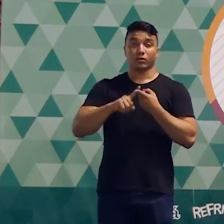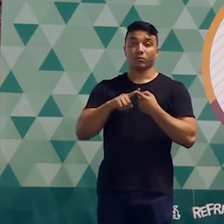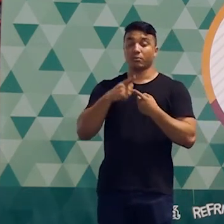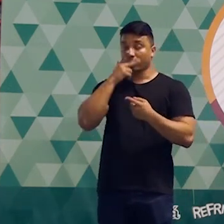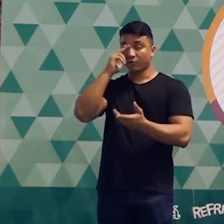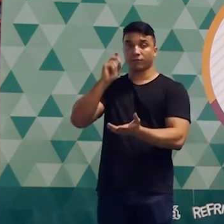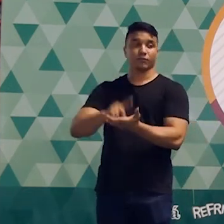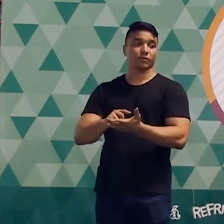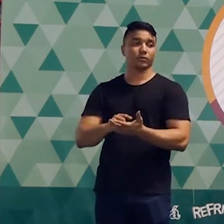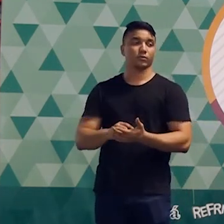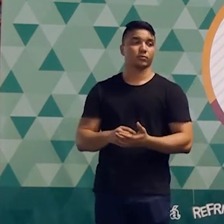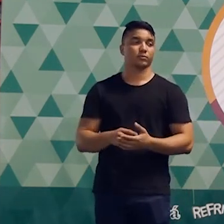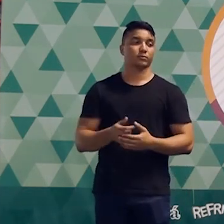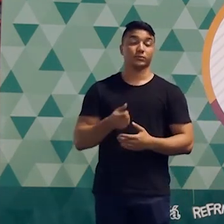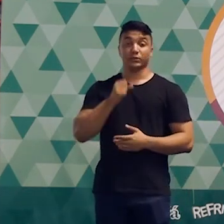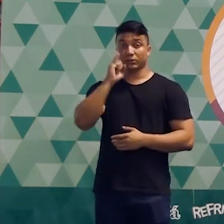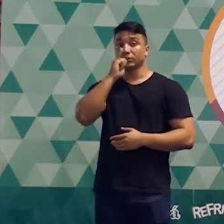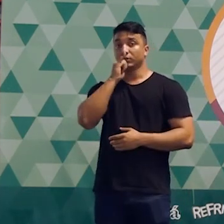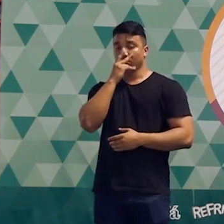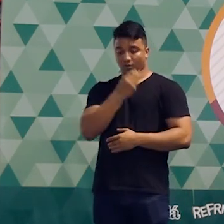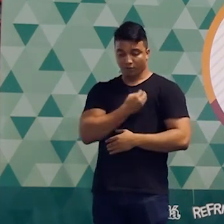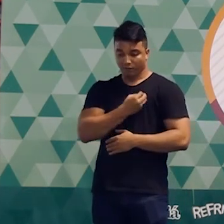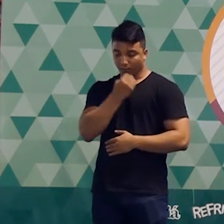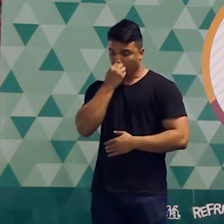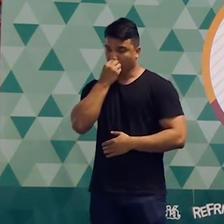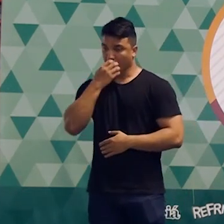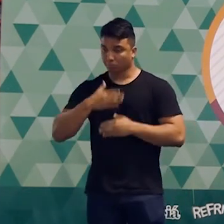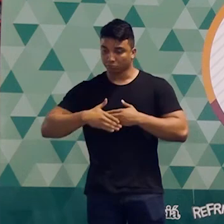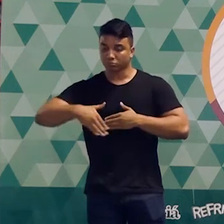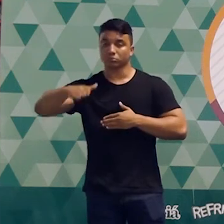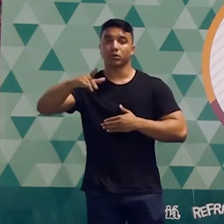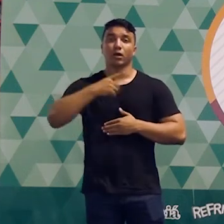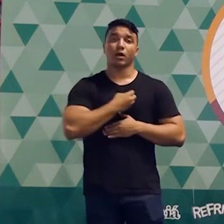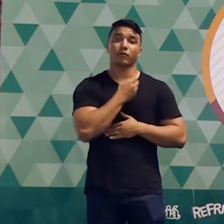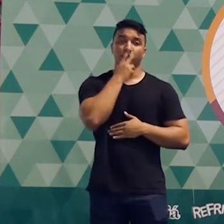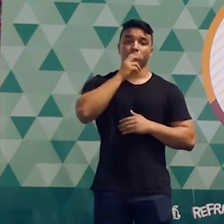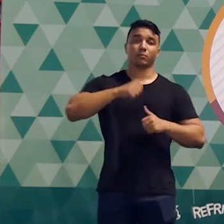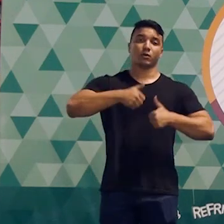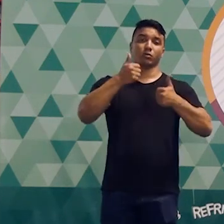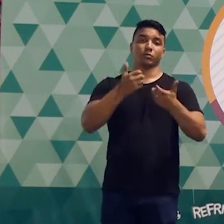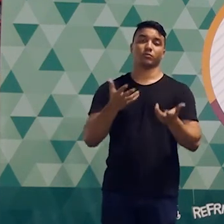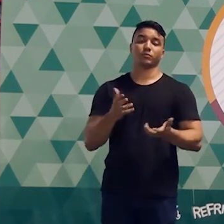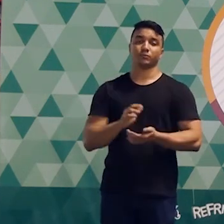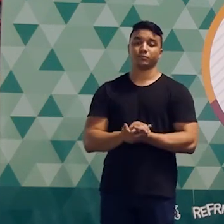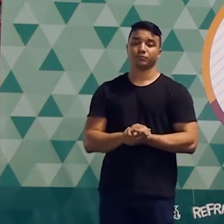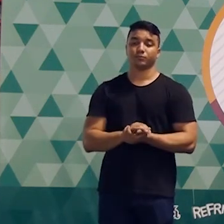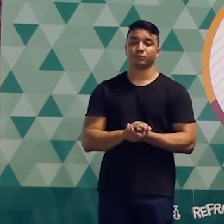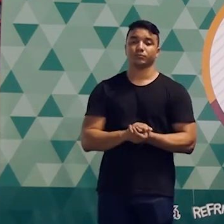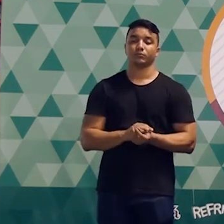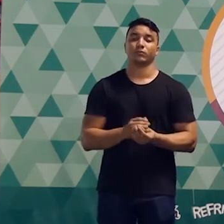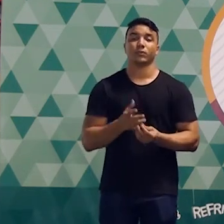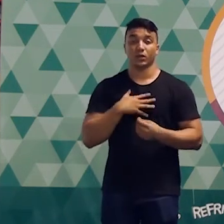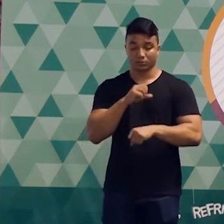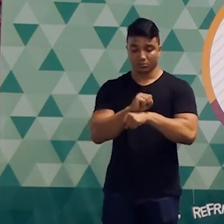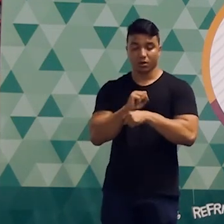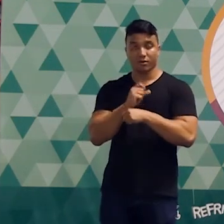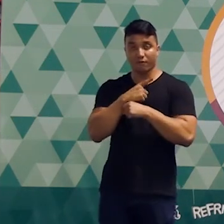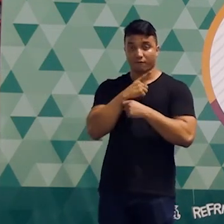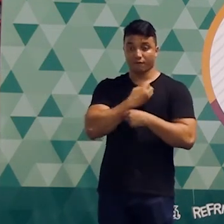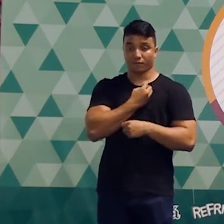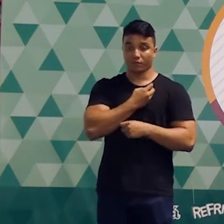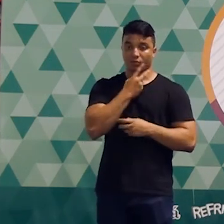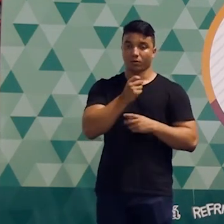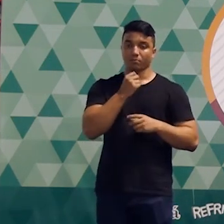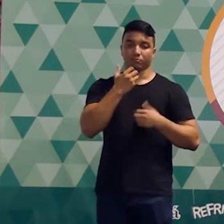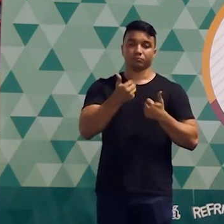realidade. Se a gente vive muito é porque a gente está vivendo melhor. E isso não deixa de ser uma conquista, ok? Então essa expectativa de vida realmente é